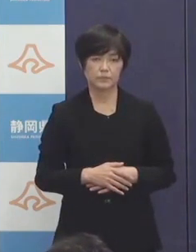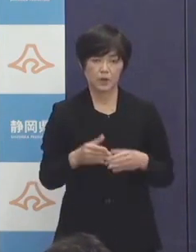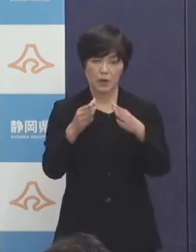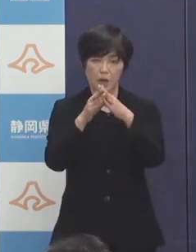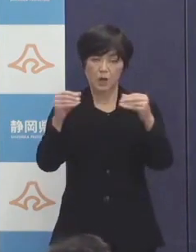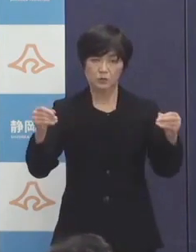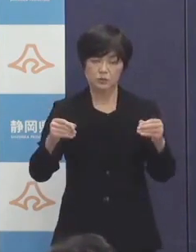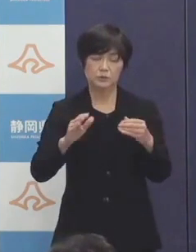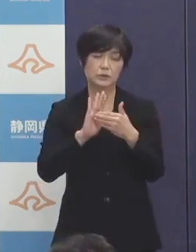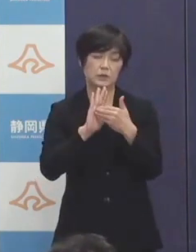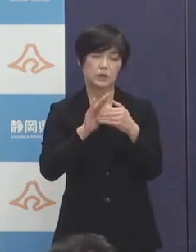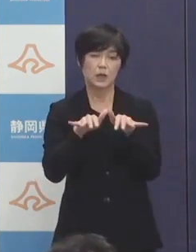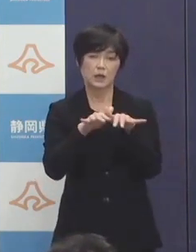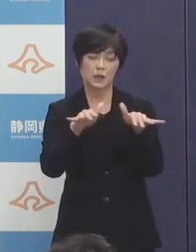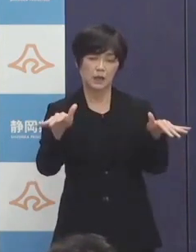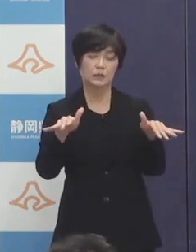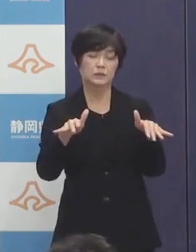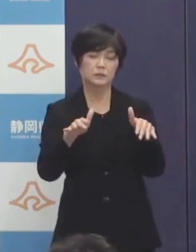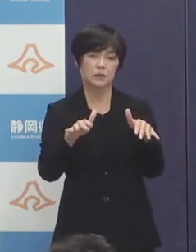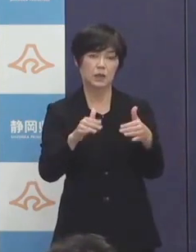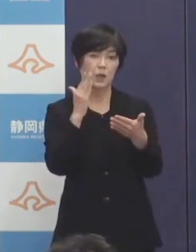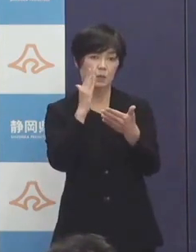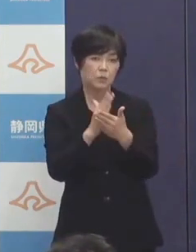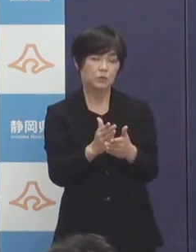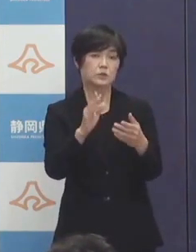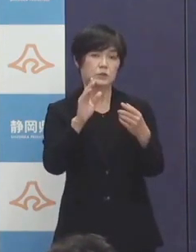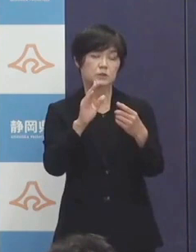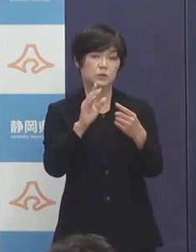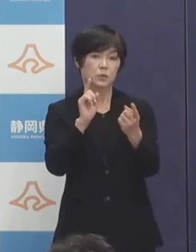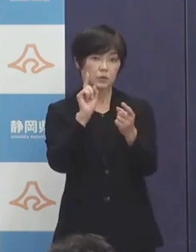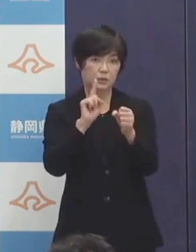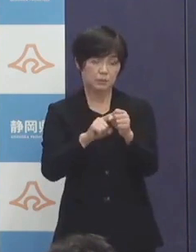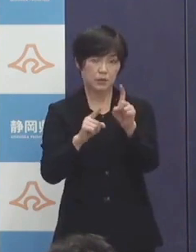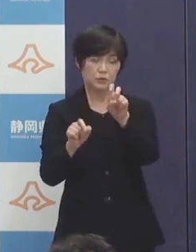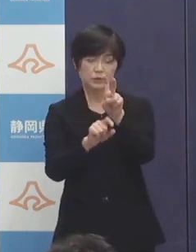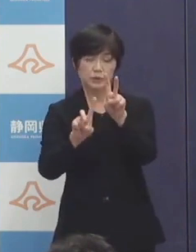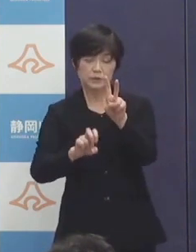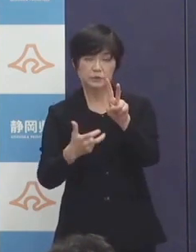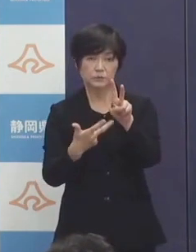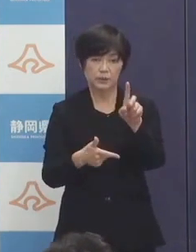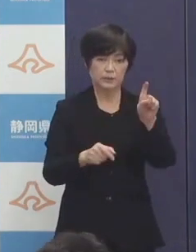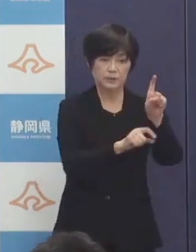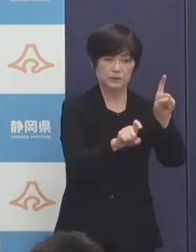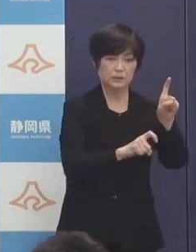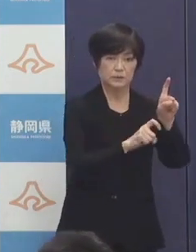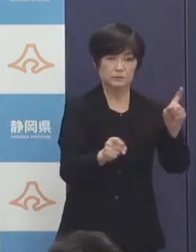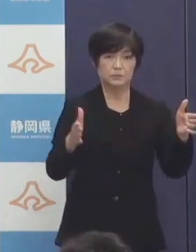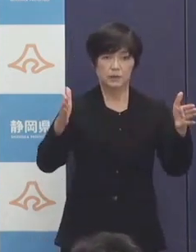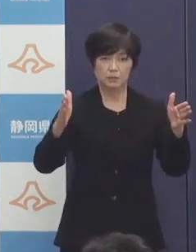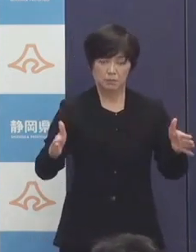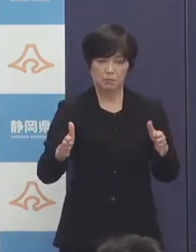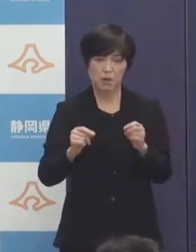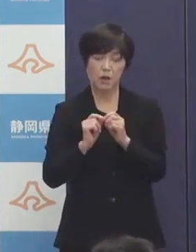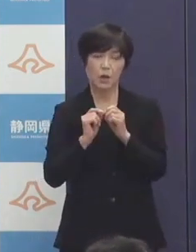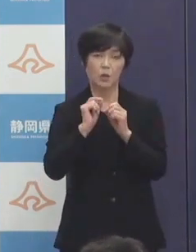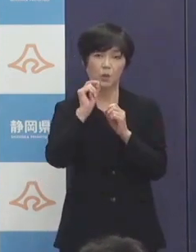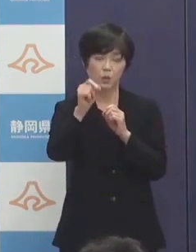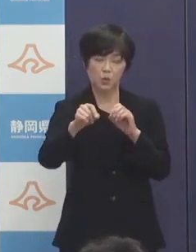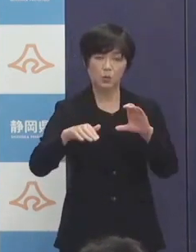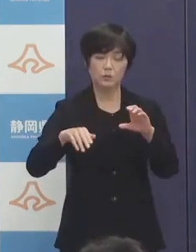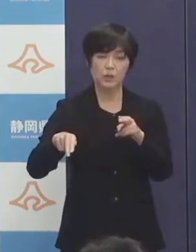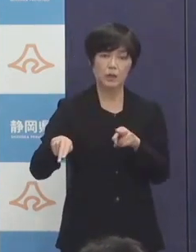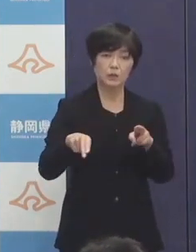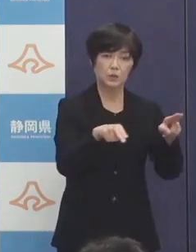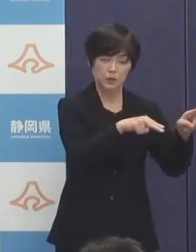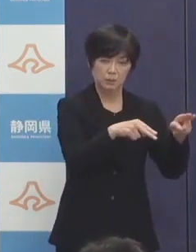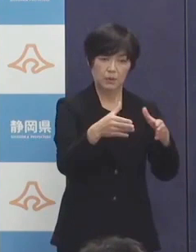国が感染拡大の防止のために12月28日から1月11日までの間、 GoTo トラベルの利用を全国一斉